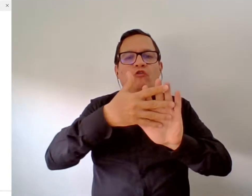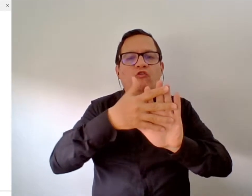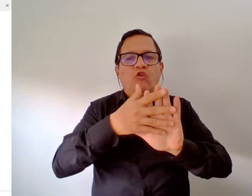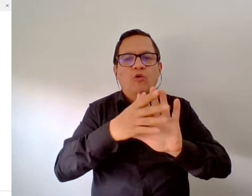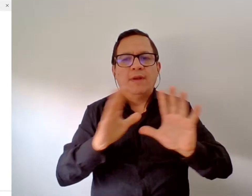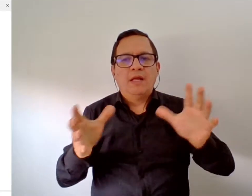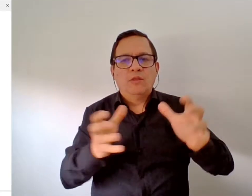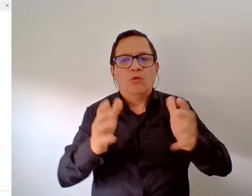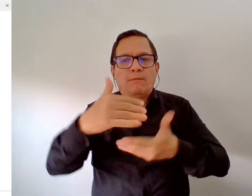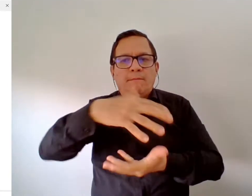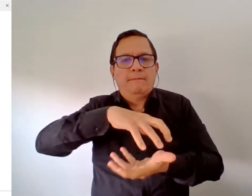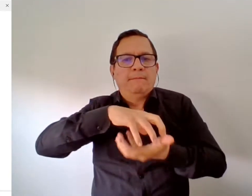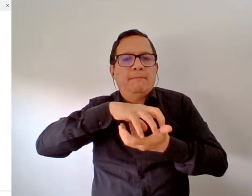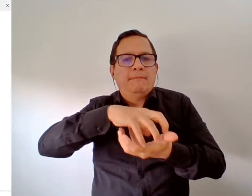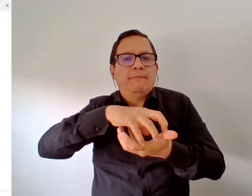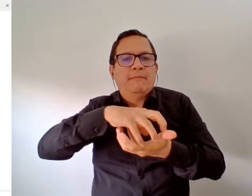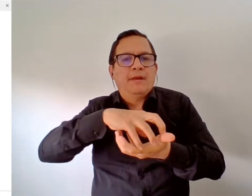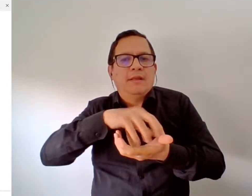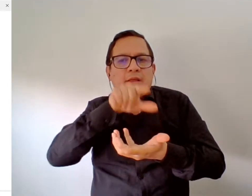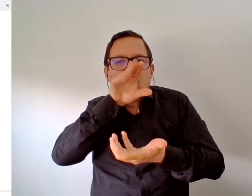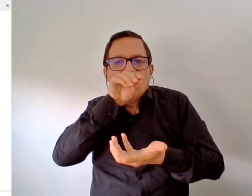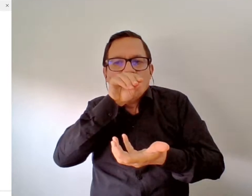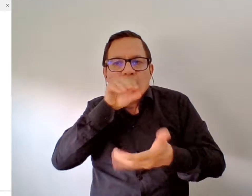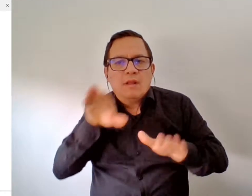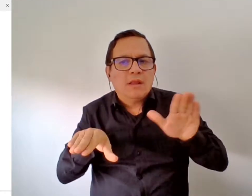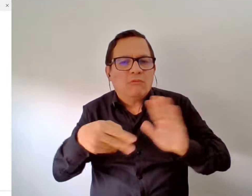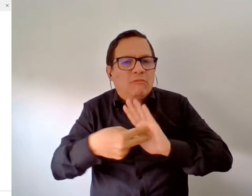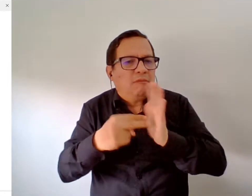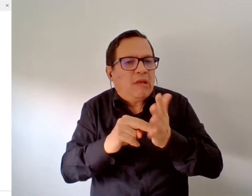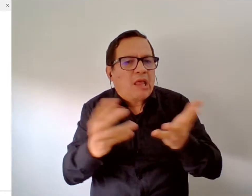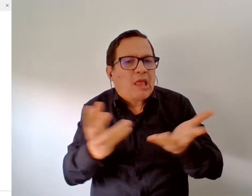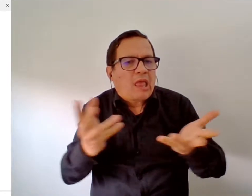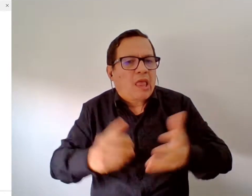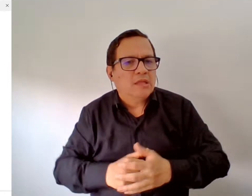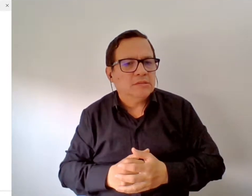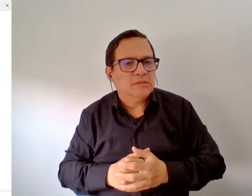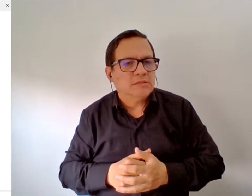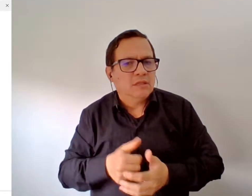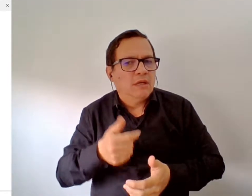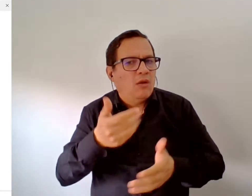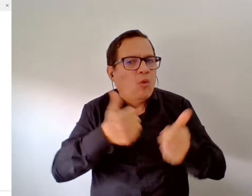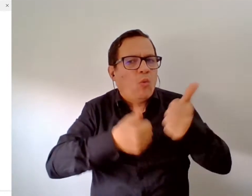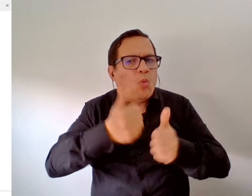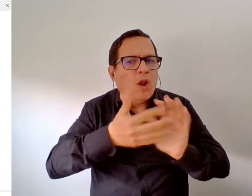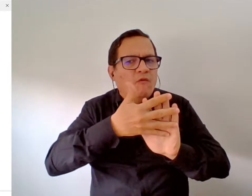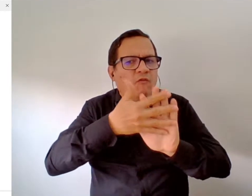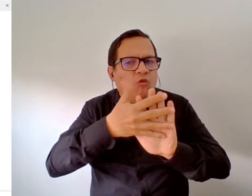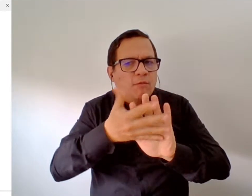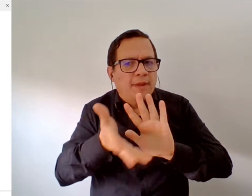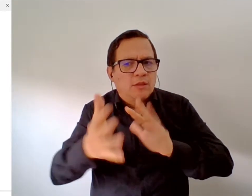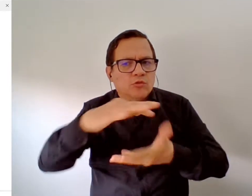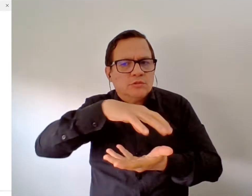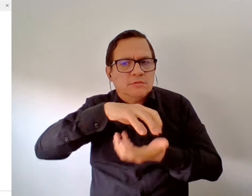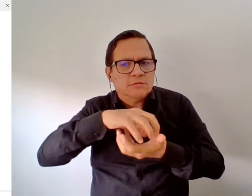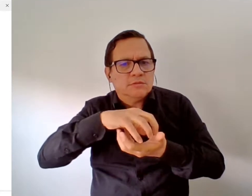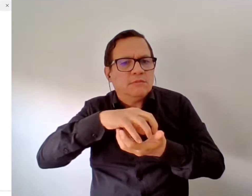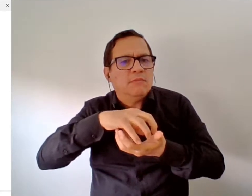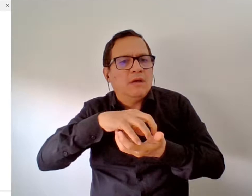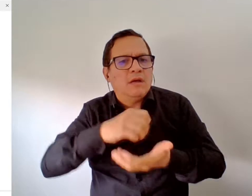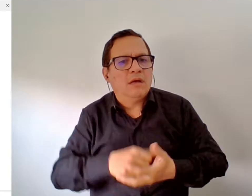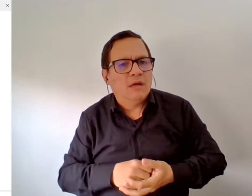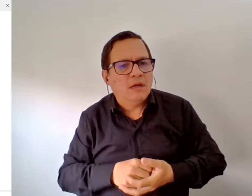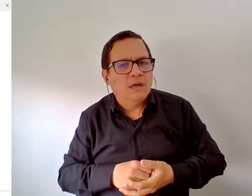en NU/Linux? ¿Qué formatos existen? ¿Qué son